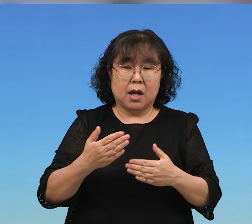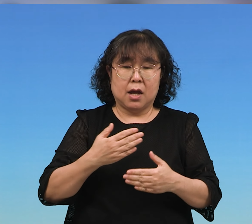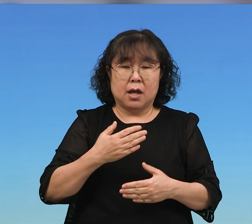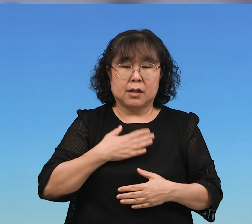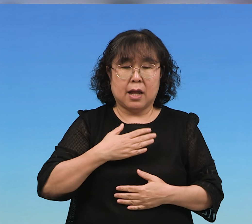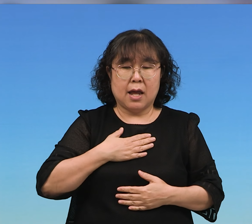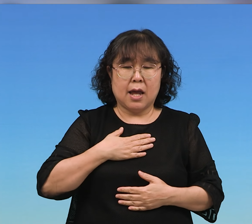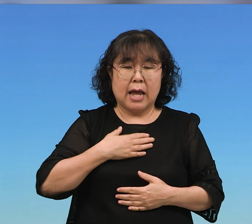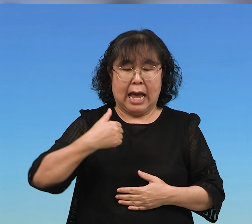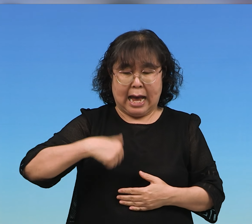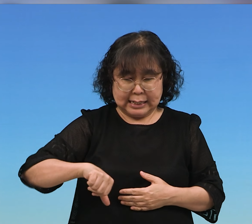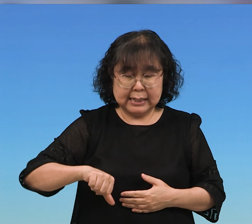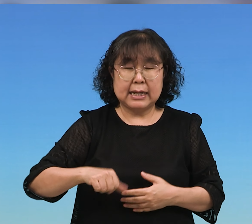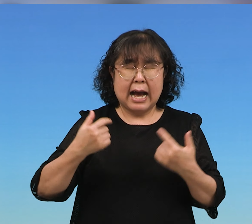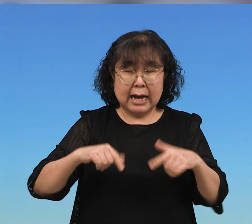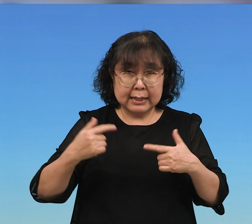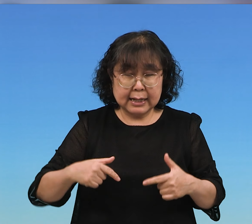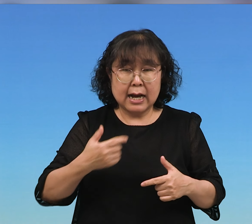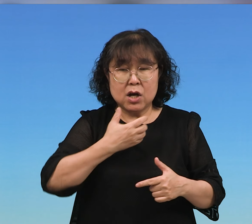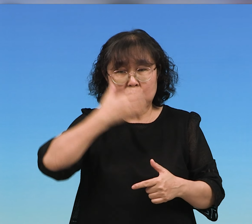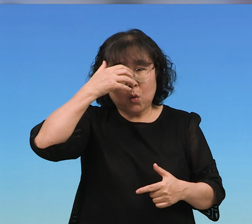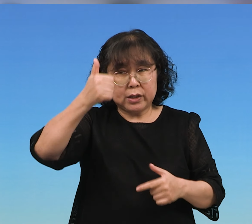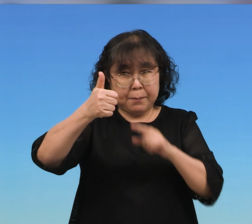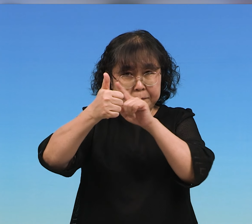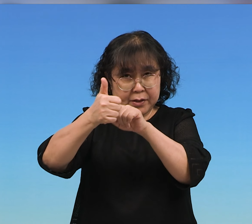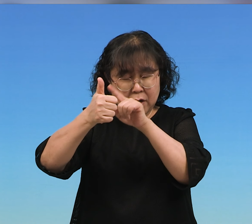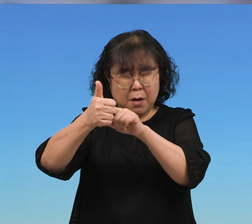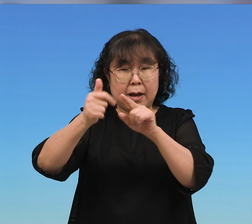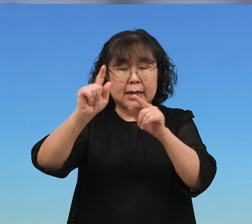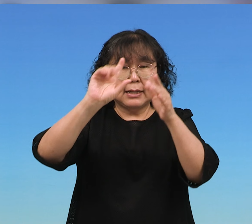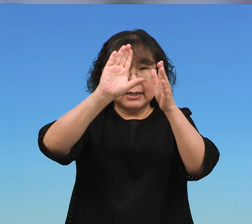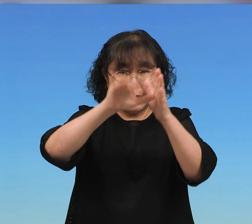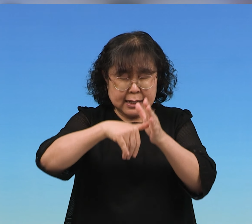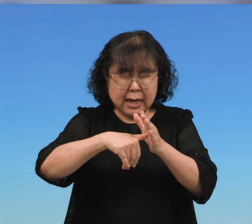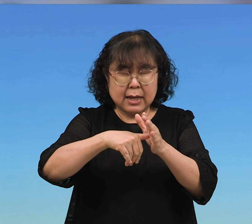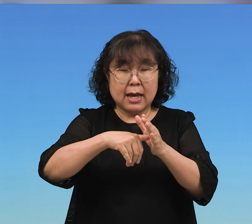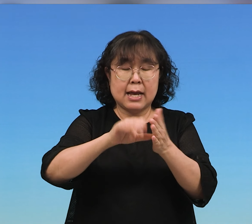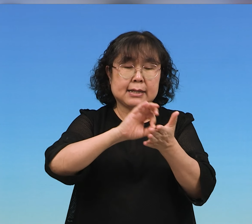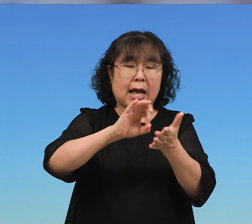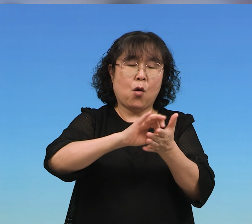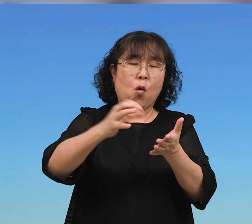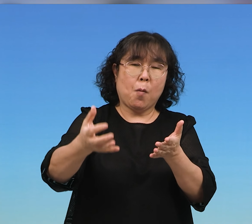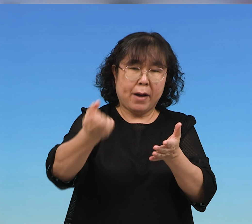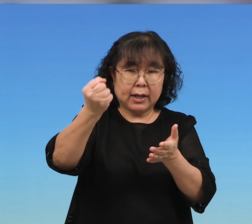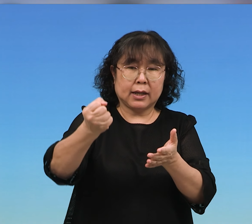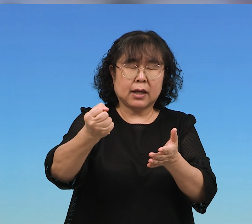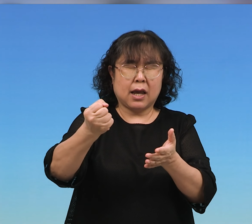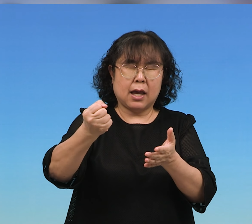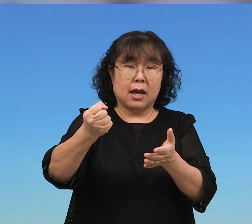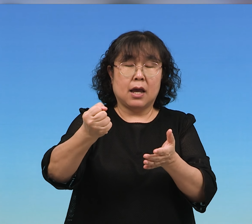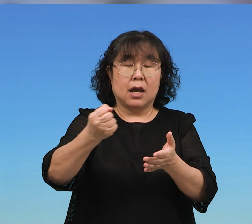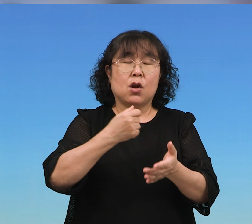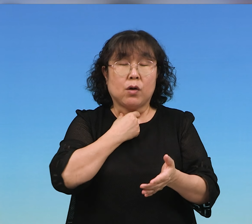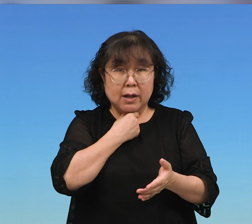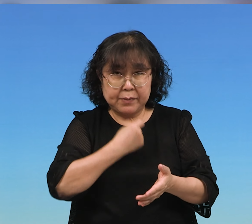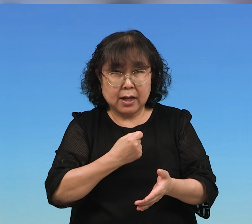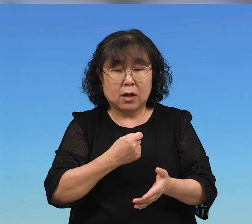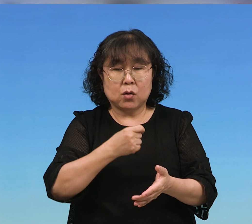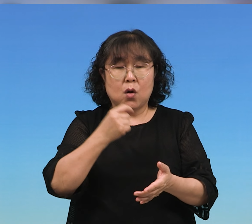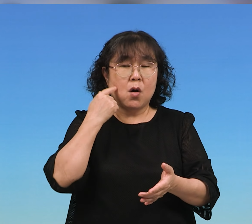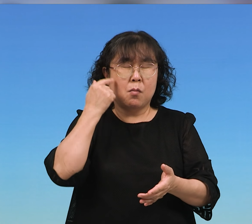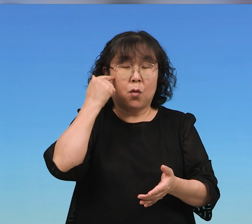우리 아들 찬수가 요새과 같이 한 시대에 쓰임받는 아들 되게 해주시기 원합니다. 목사 되고 났더니요